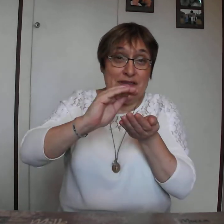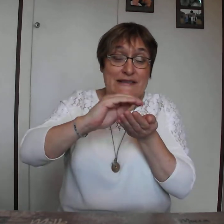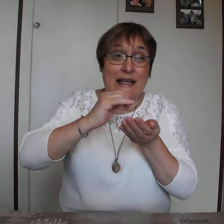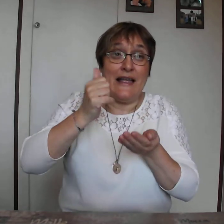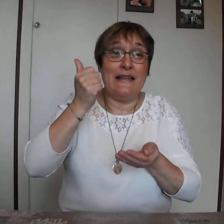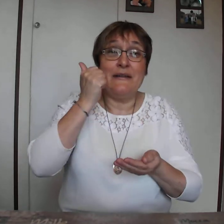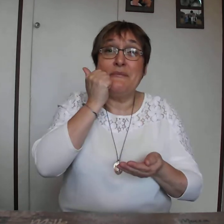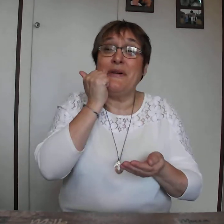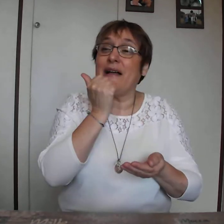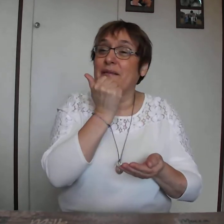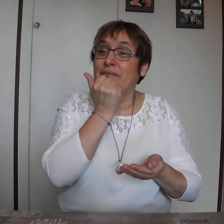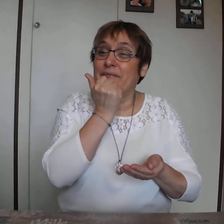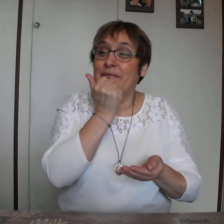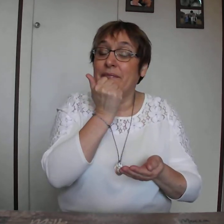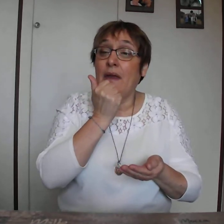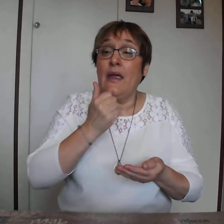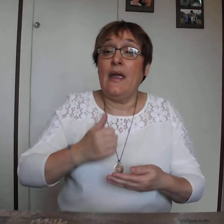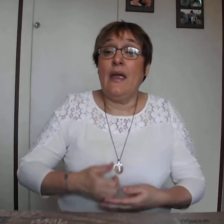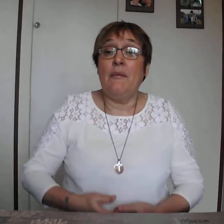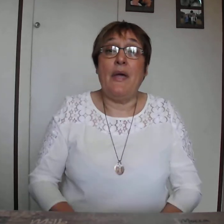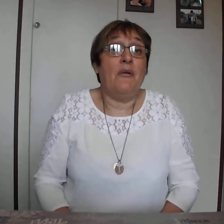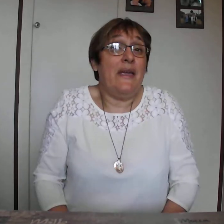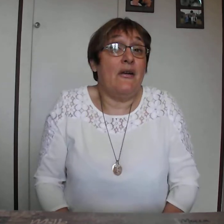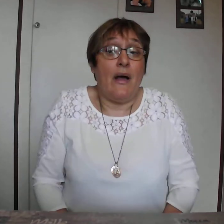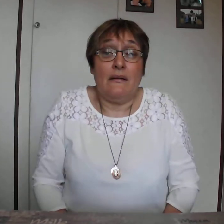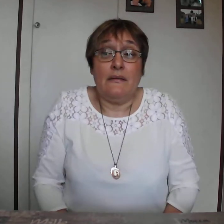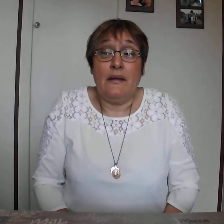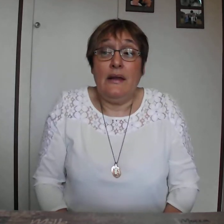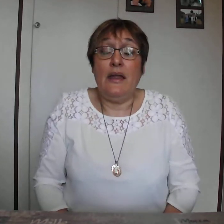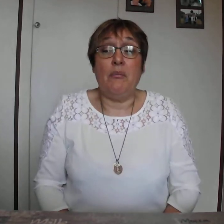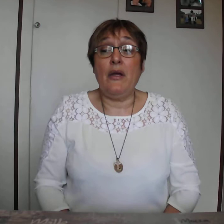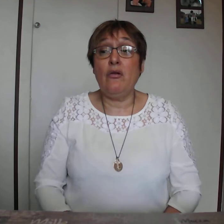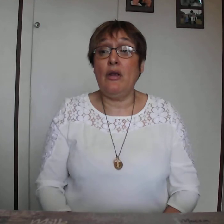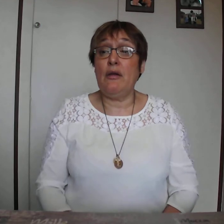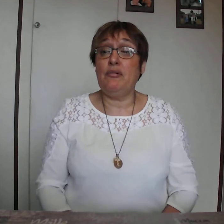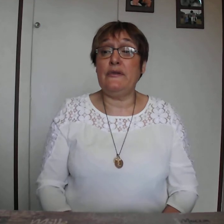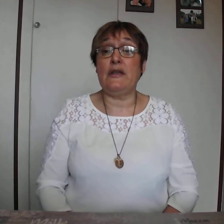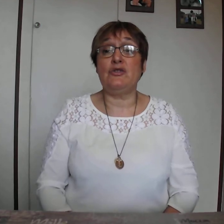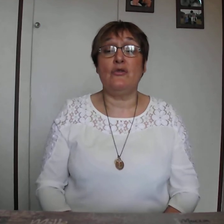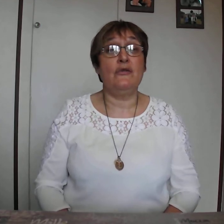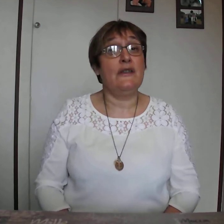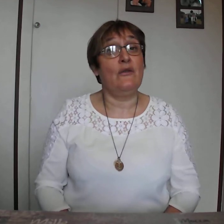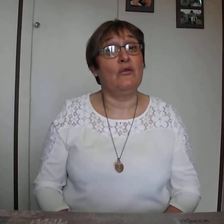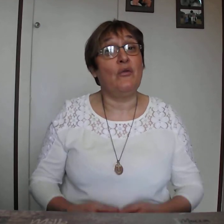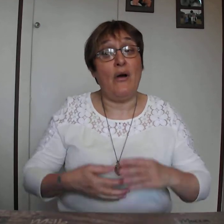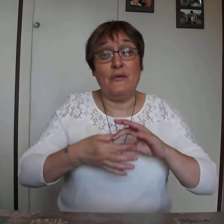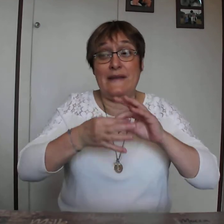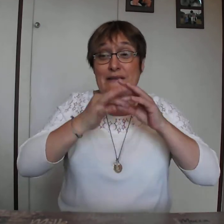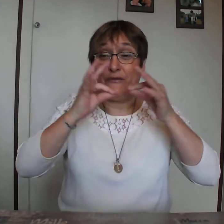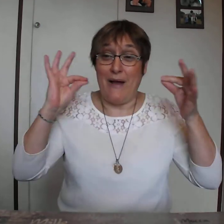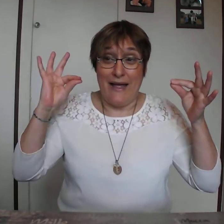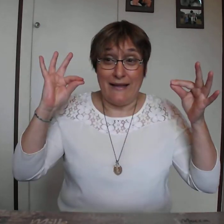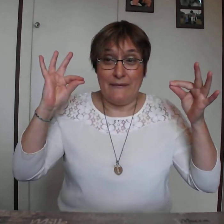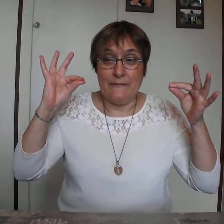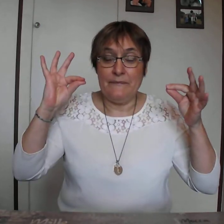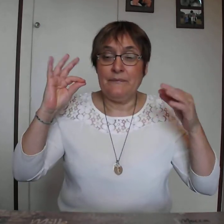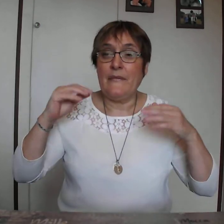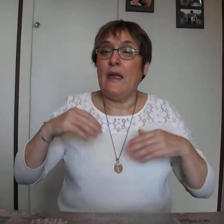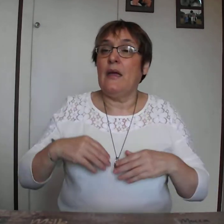poussin brun. Ben oui, quoi, il n'y a pas que les poussins jaunes qui ont droit aux histoires.